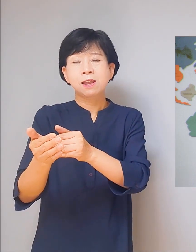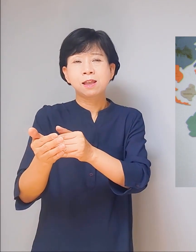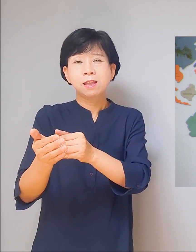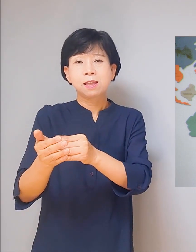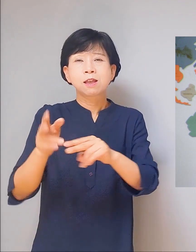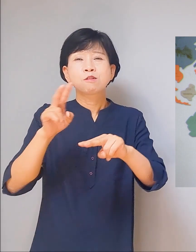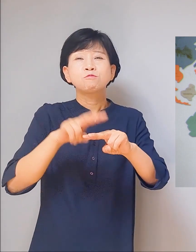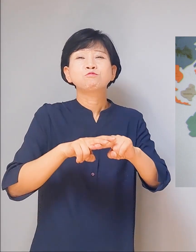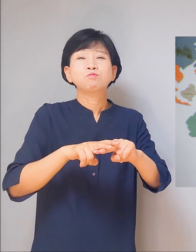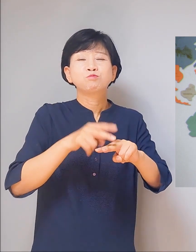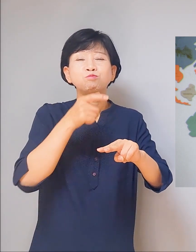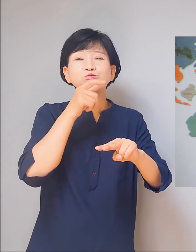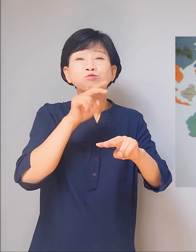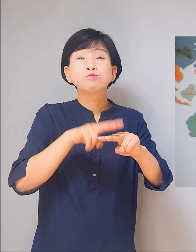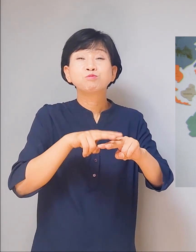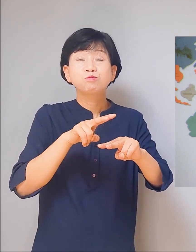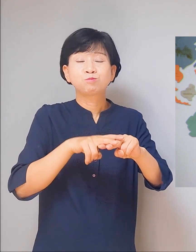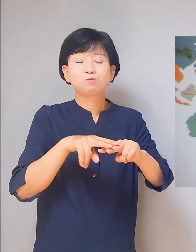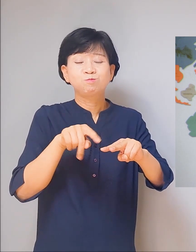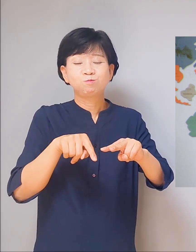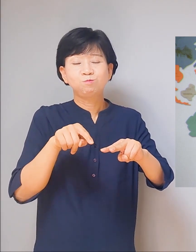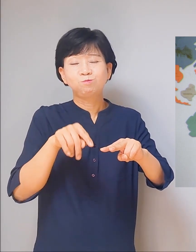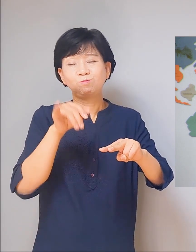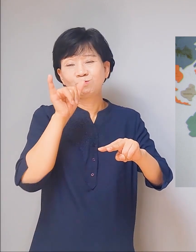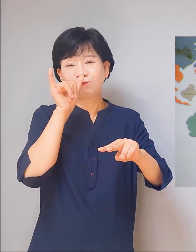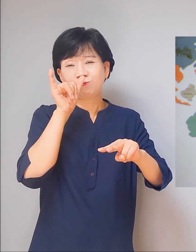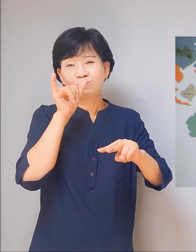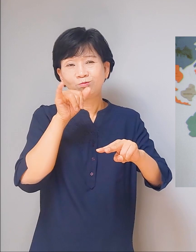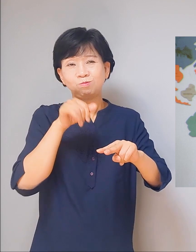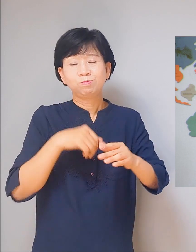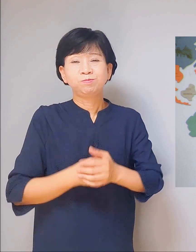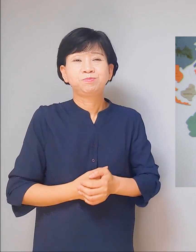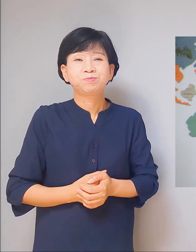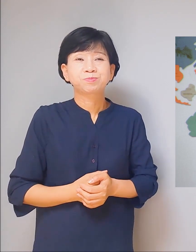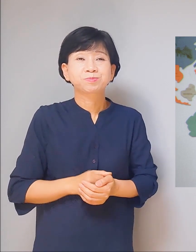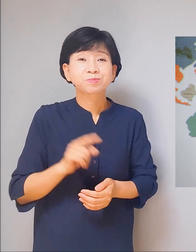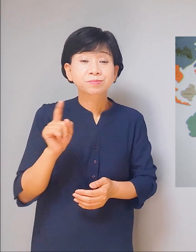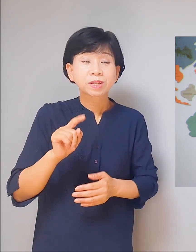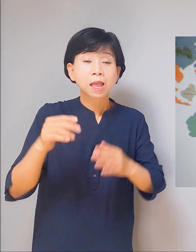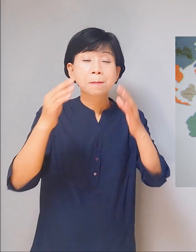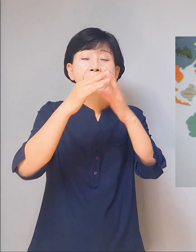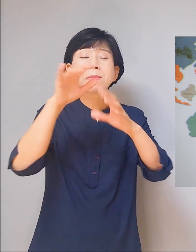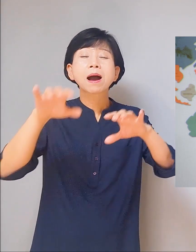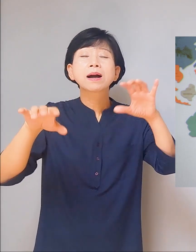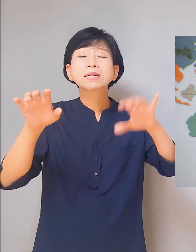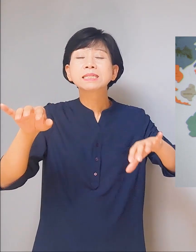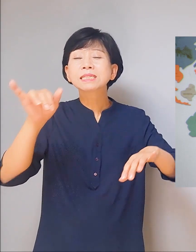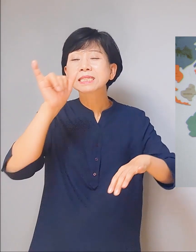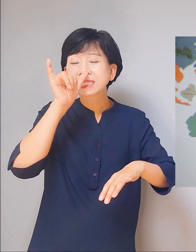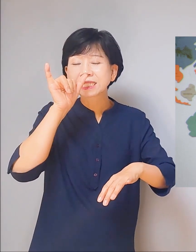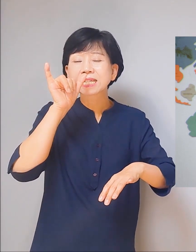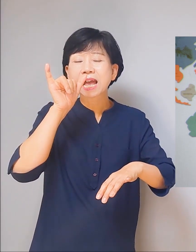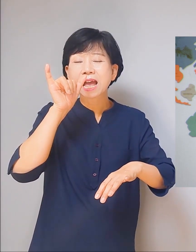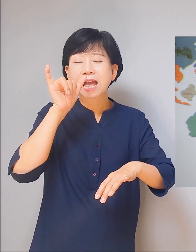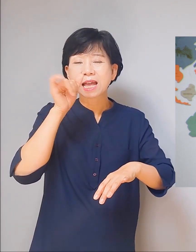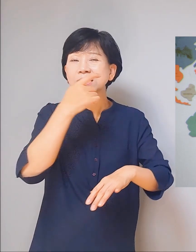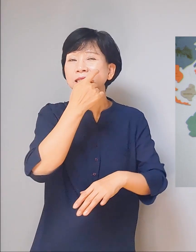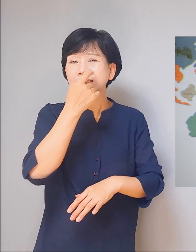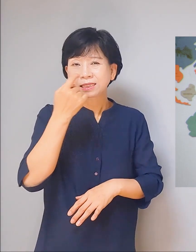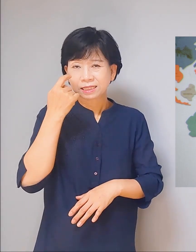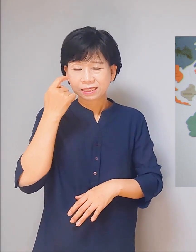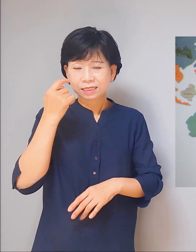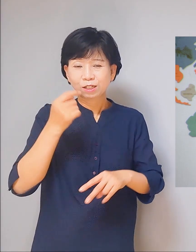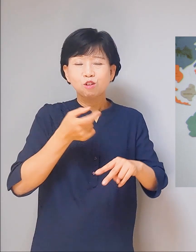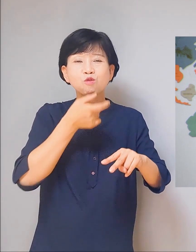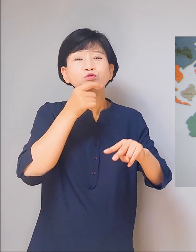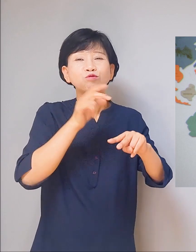거기에 마침 뭐가 있어요? 우물이 있는 겁니다. 우물이 있다는 것은 그 근처에 무슨 도시가, 마을이 있다는 것을